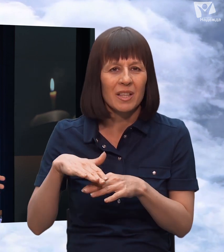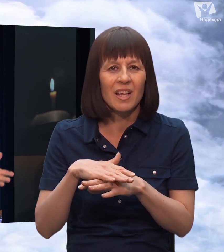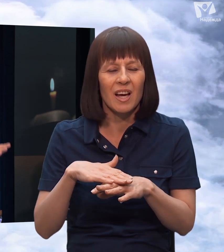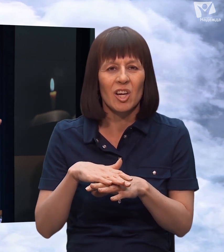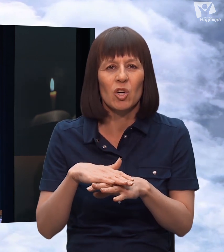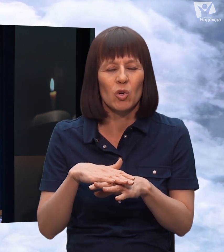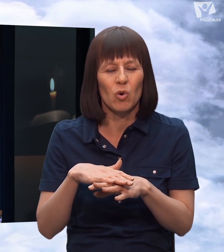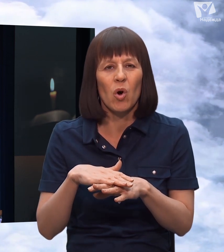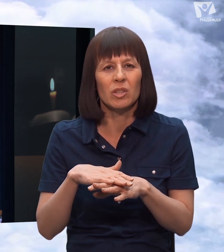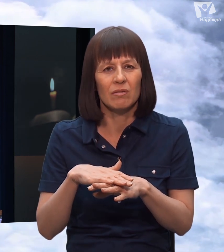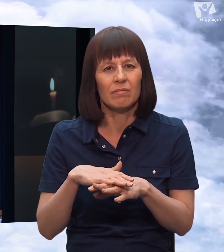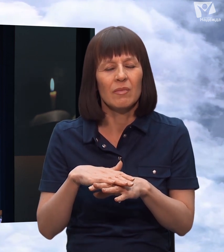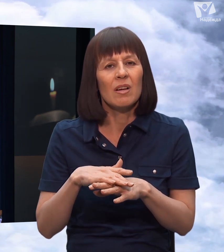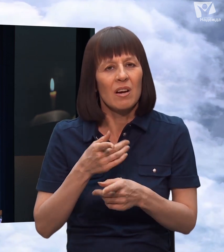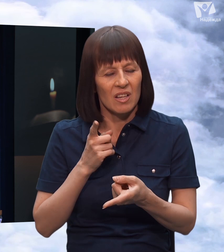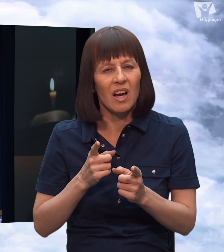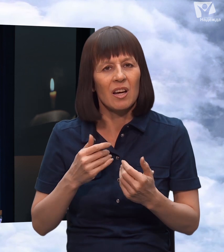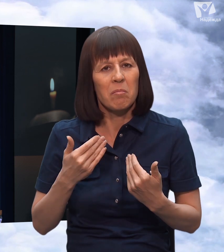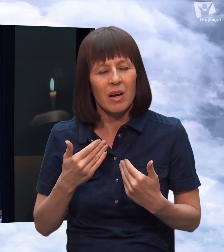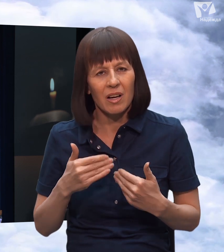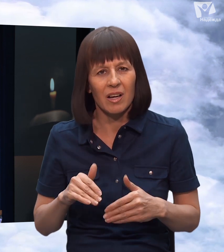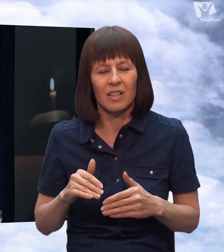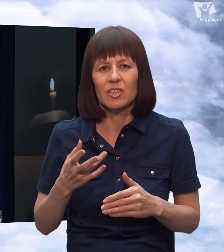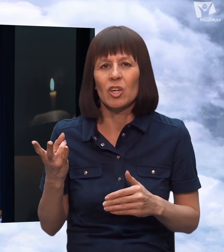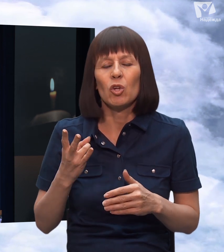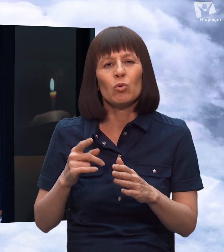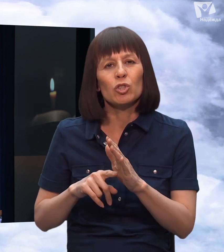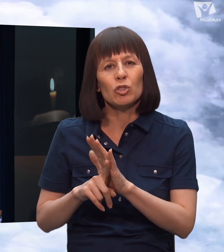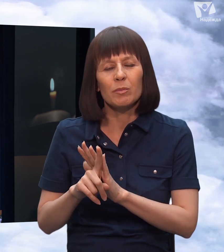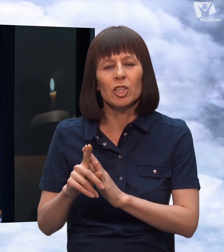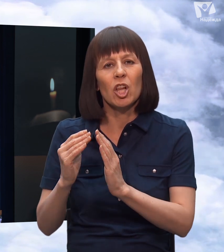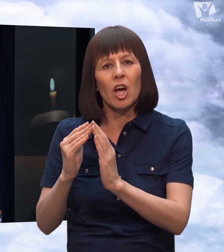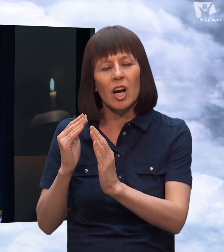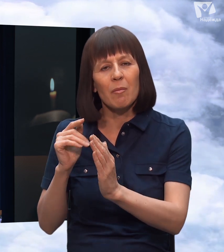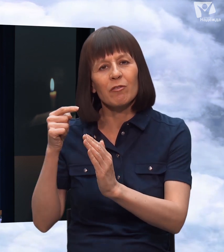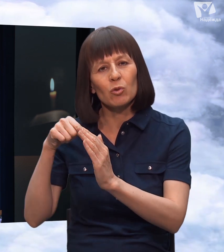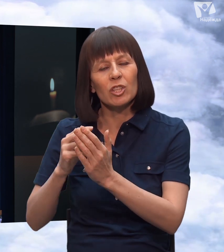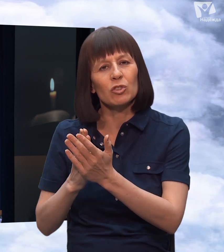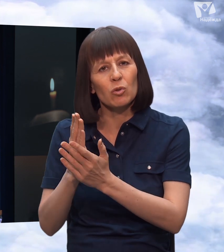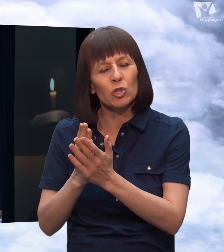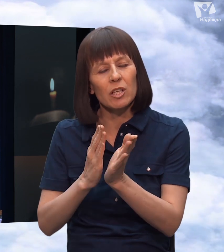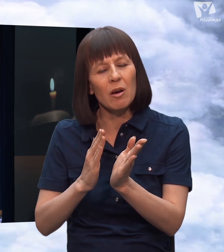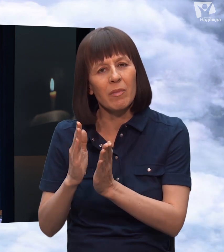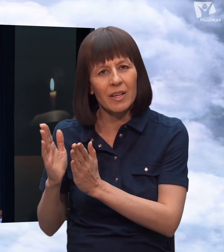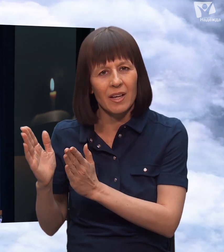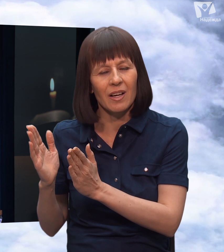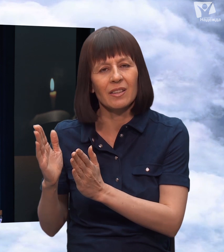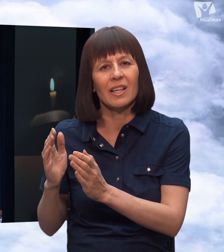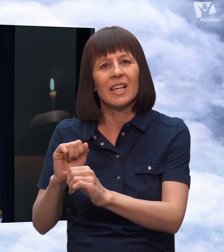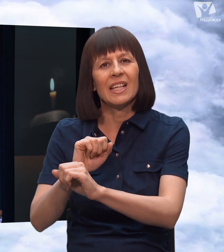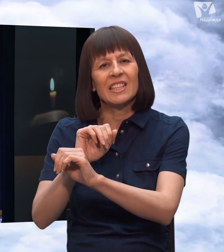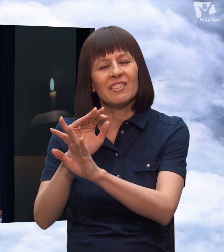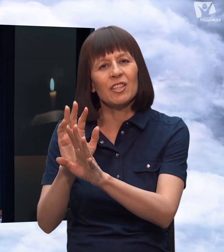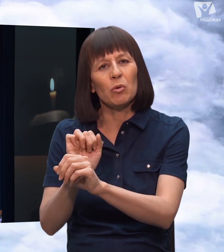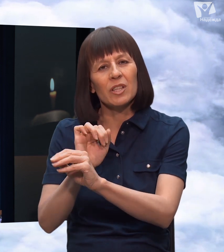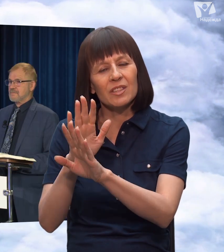жертвенник функционировал чтобы святой у вас функционировал отделение да то есть вот здесь конечно это и вопрос священство